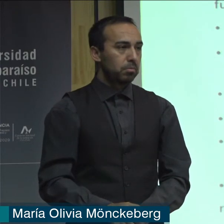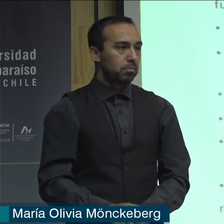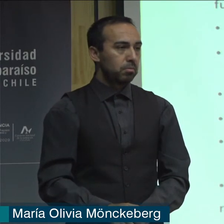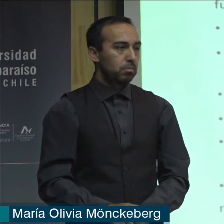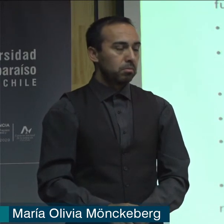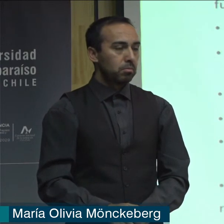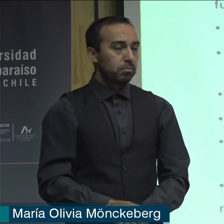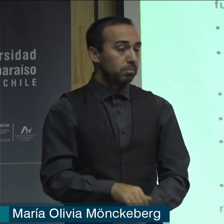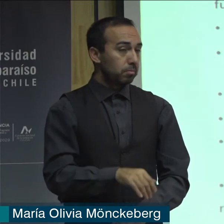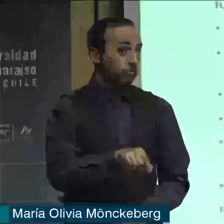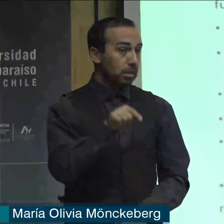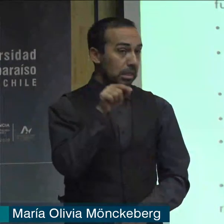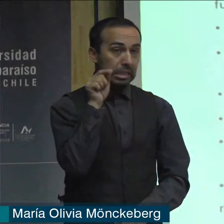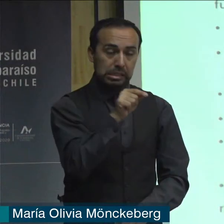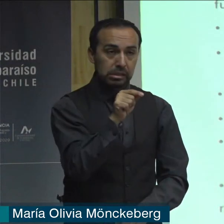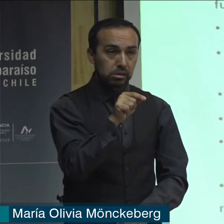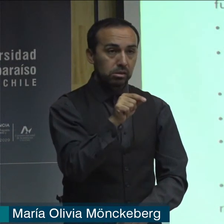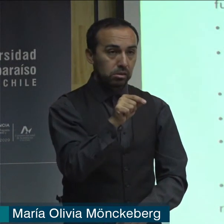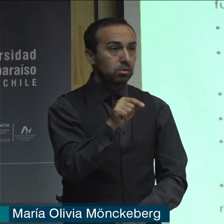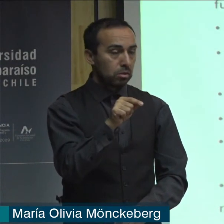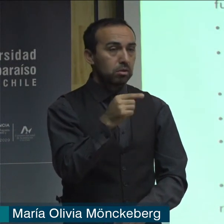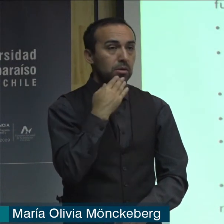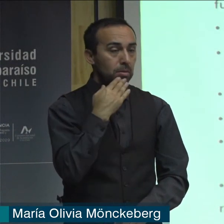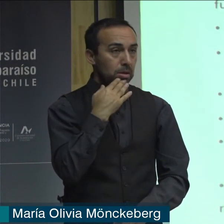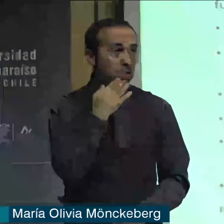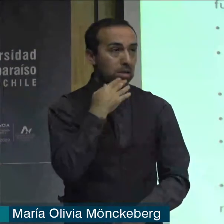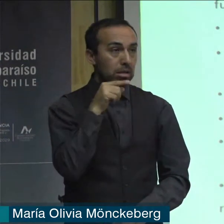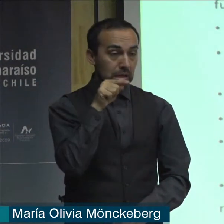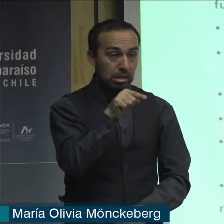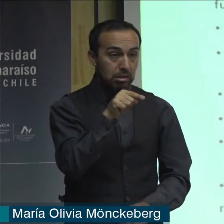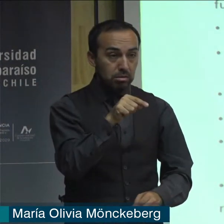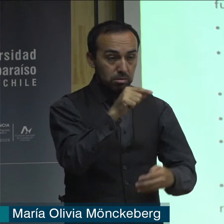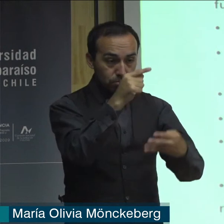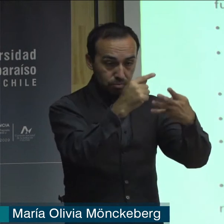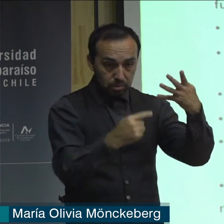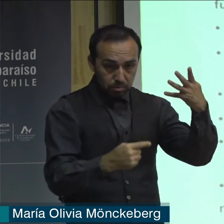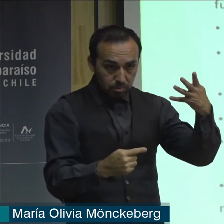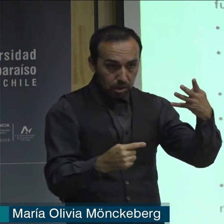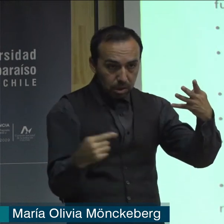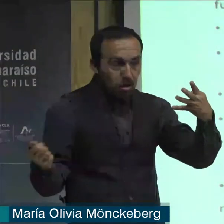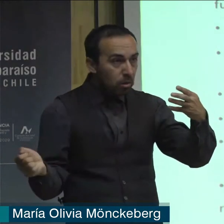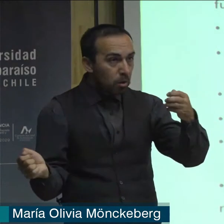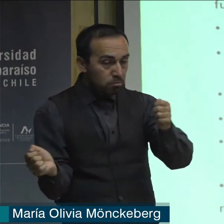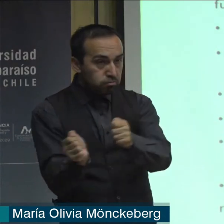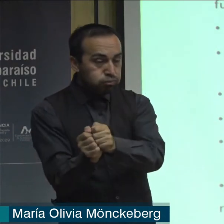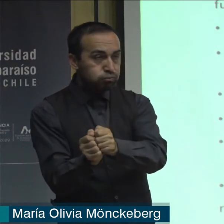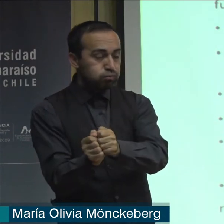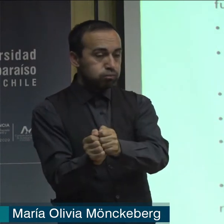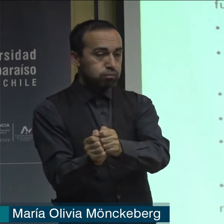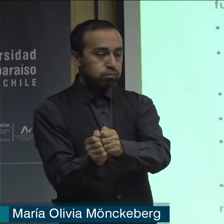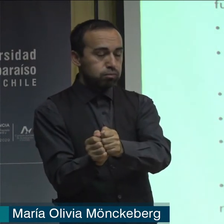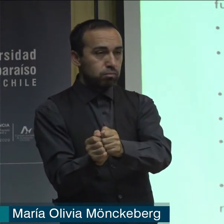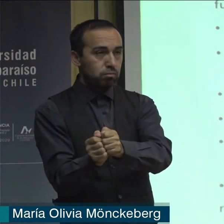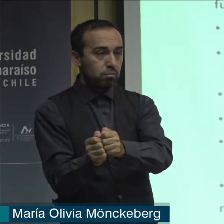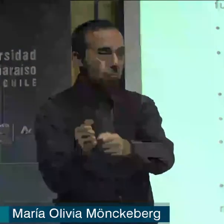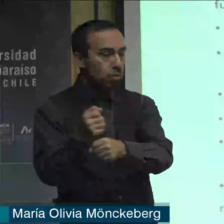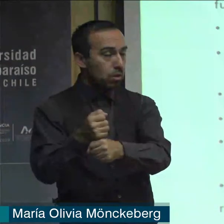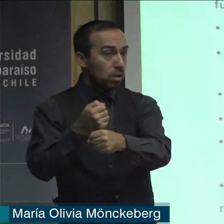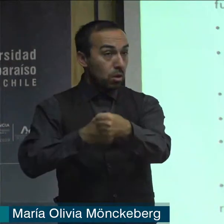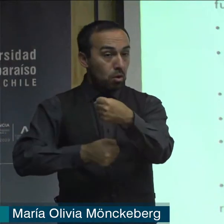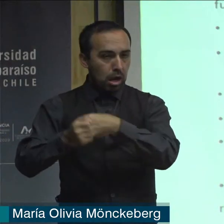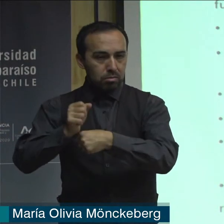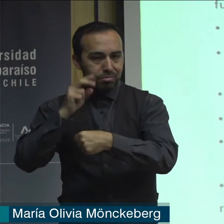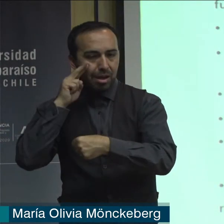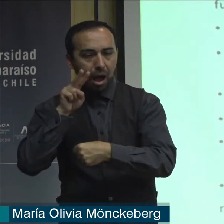Esto fue de la mano en el transcurso de los de los años se va viendo